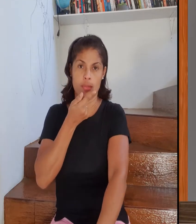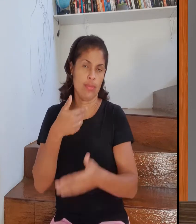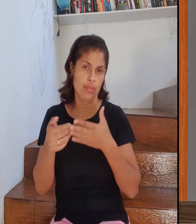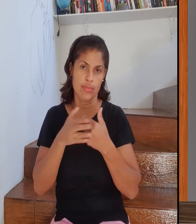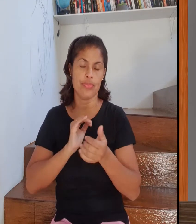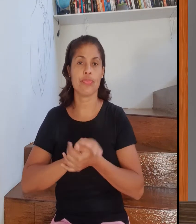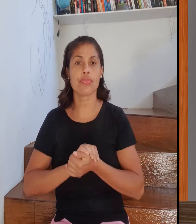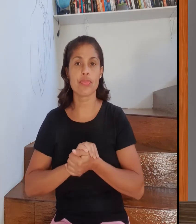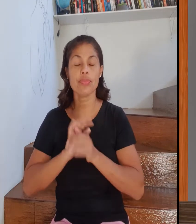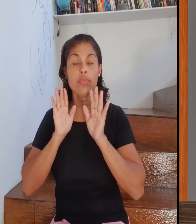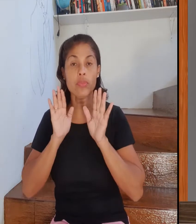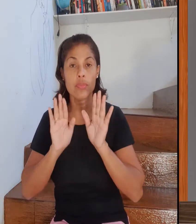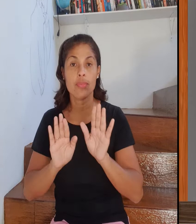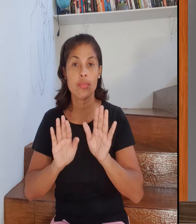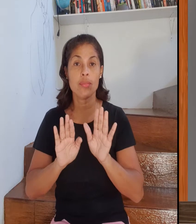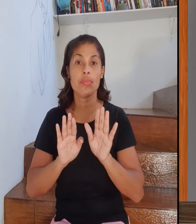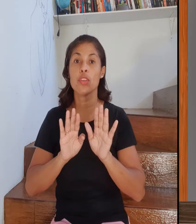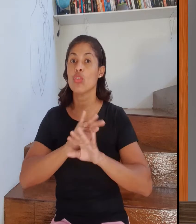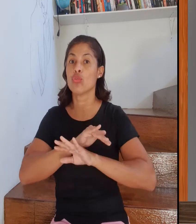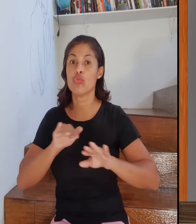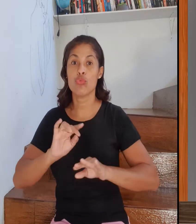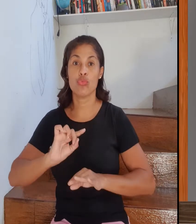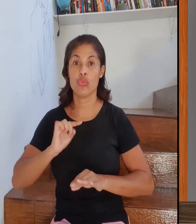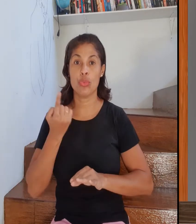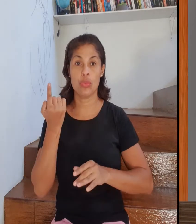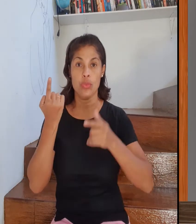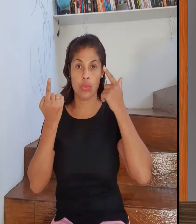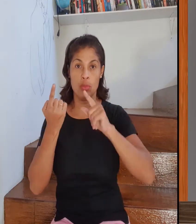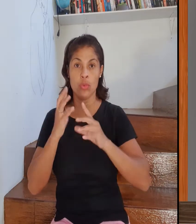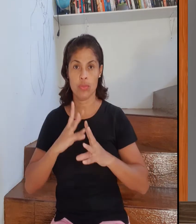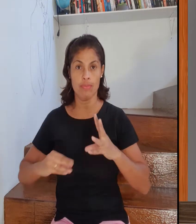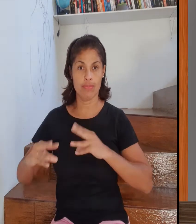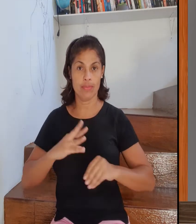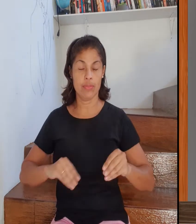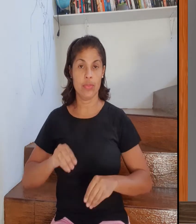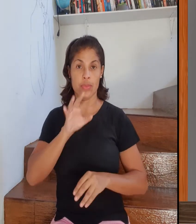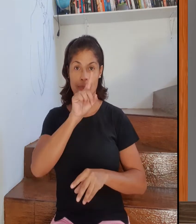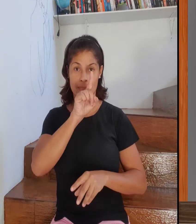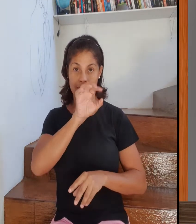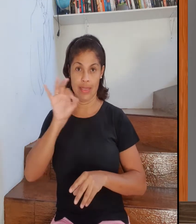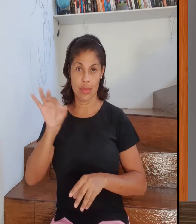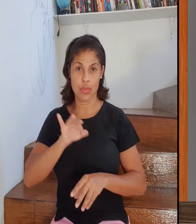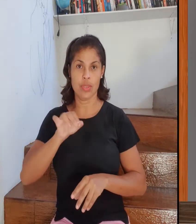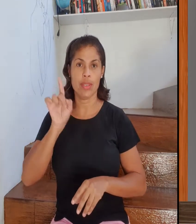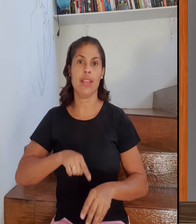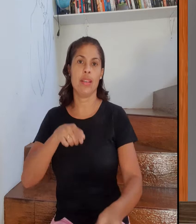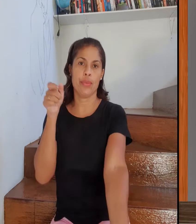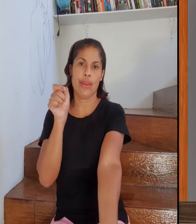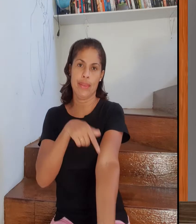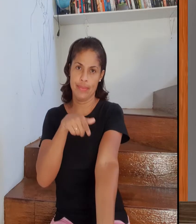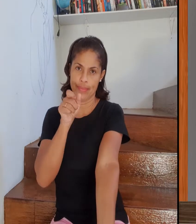A única via de administração que confere uma biodisponibilidade de 100% é a via